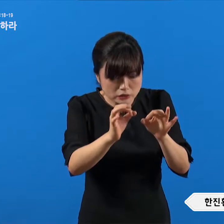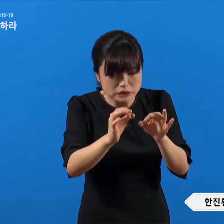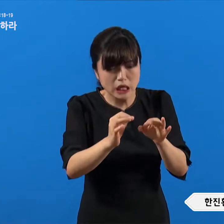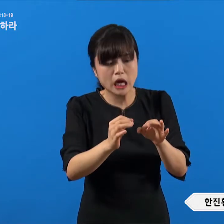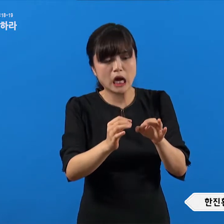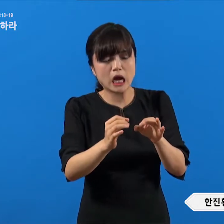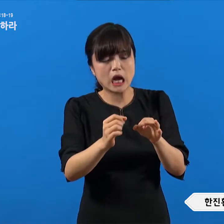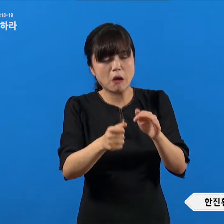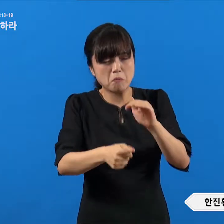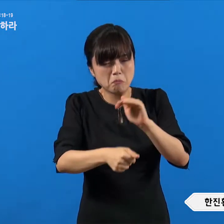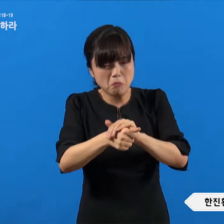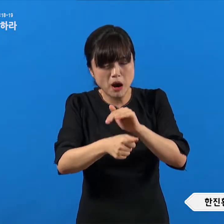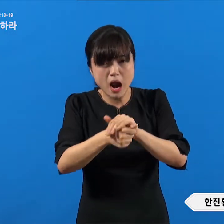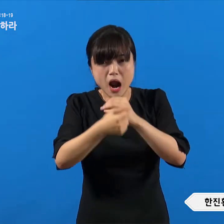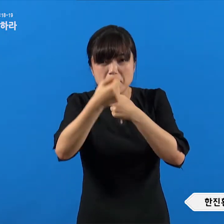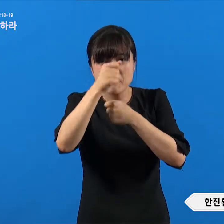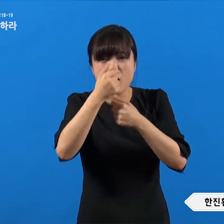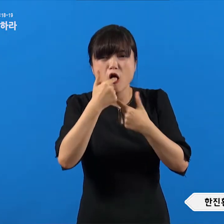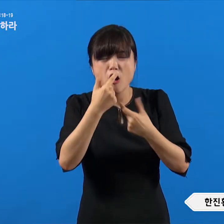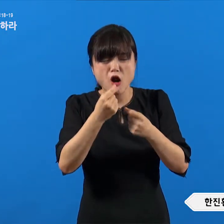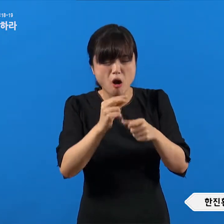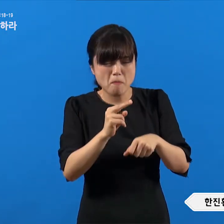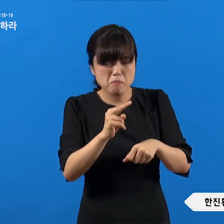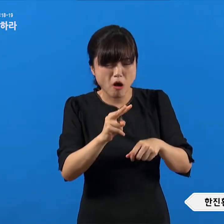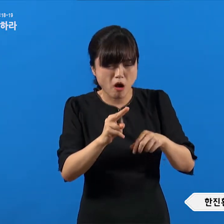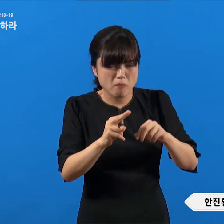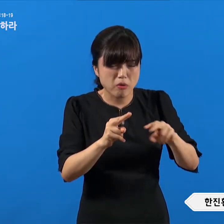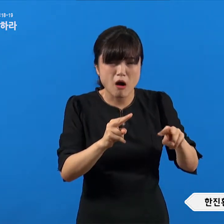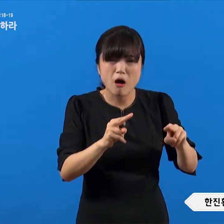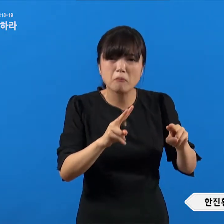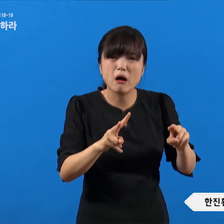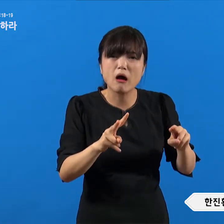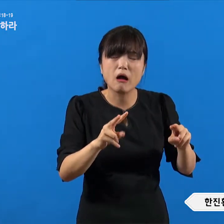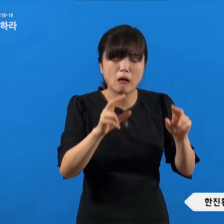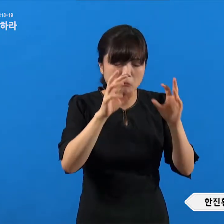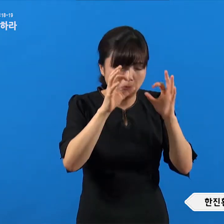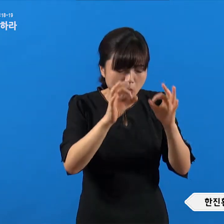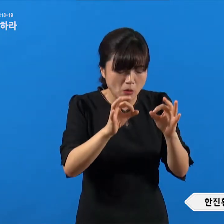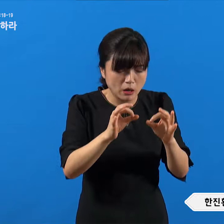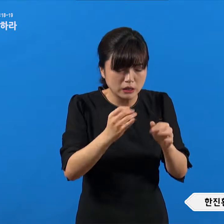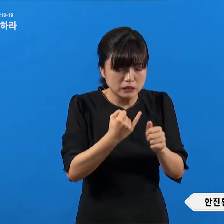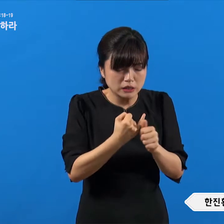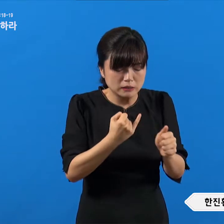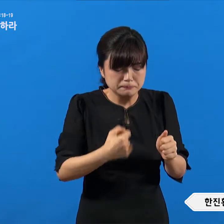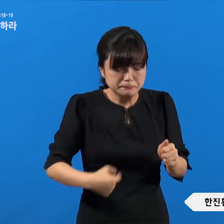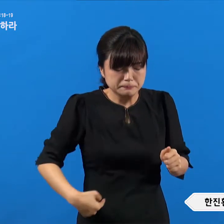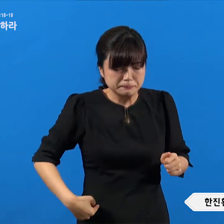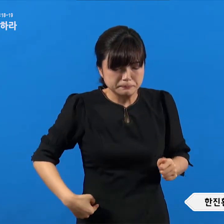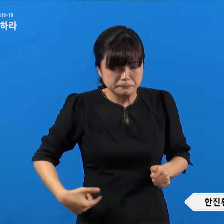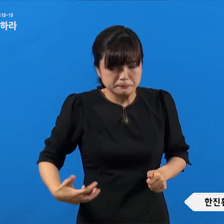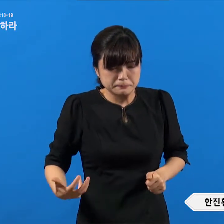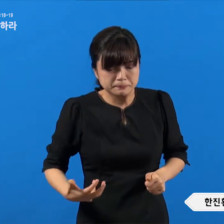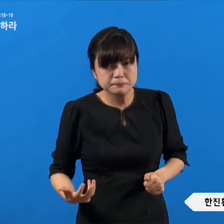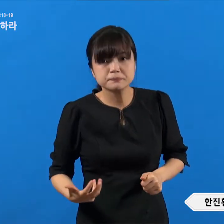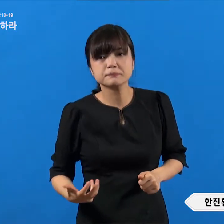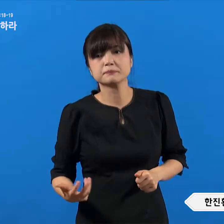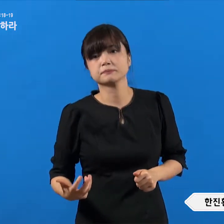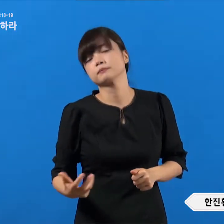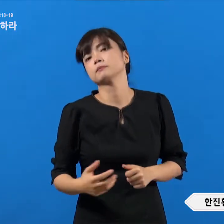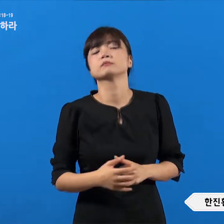문자처럼 쩍쩍 갈라져 있습니다. 그 발바닥을 보면서 남편의 눈시울이 뜨거워진